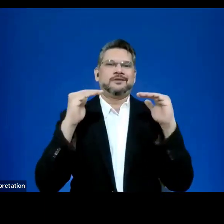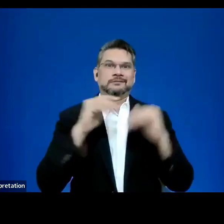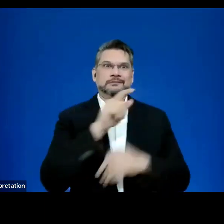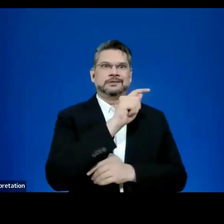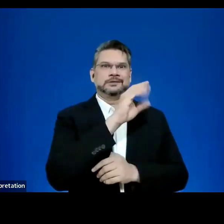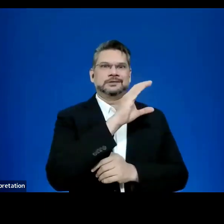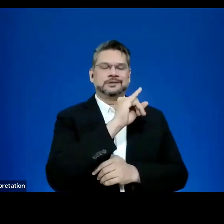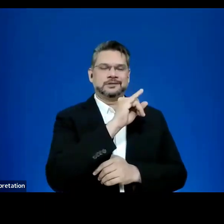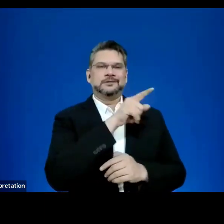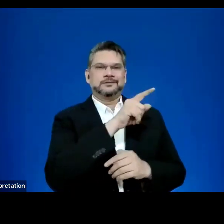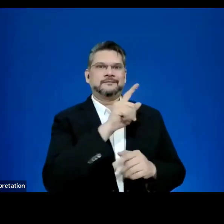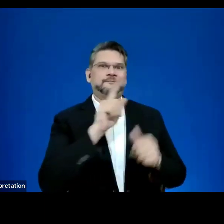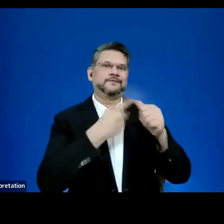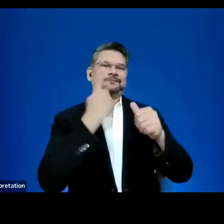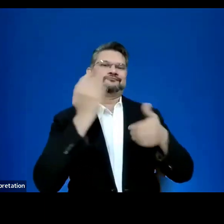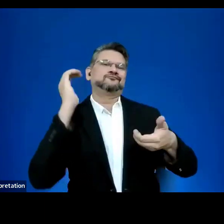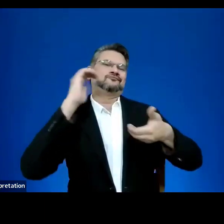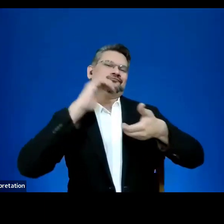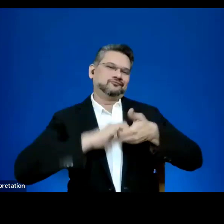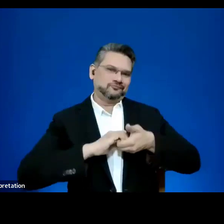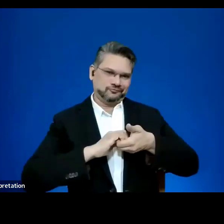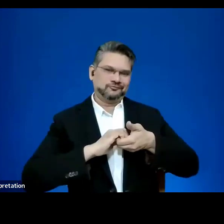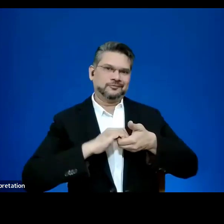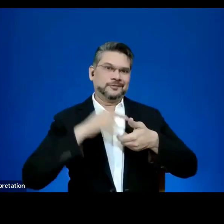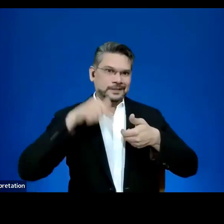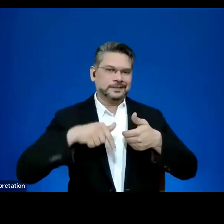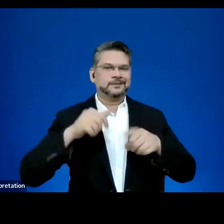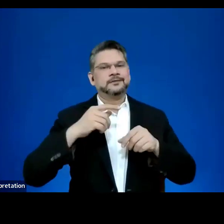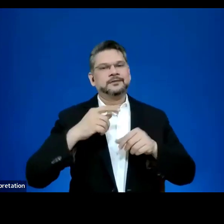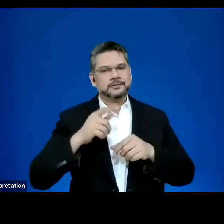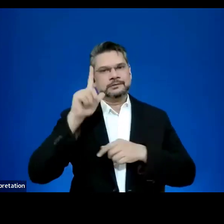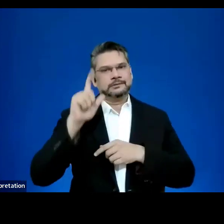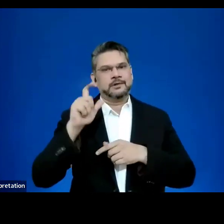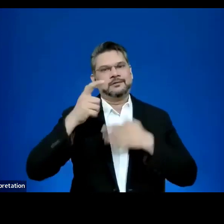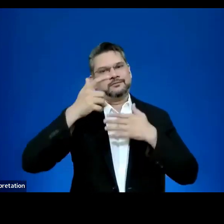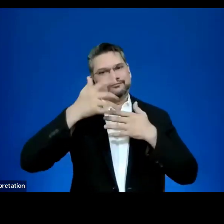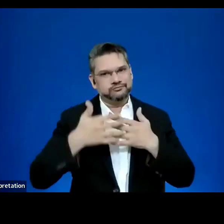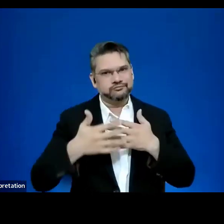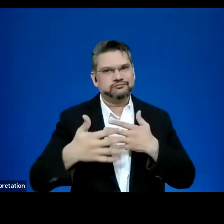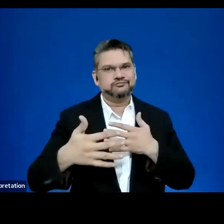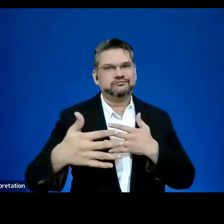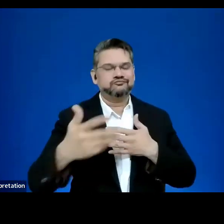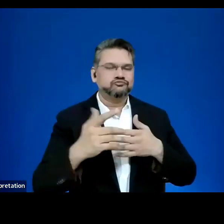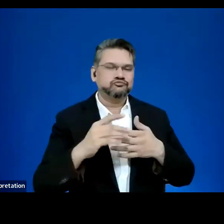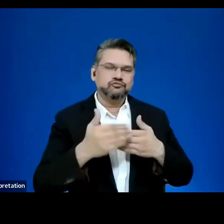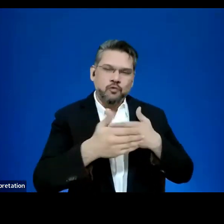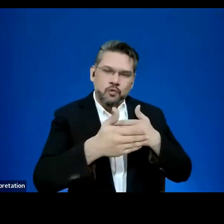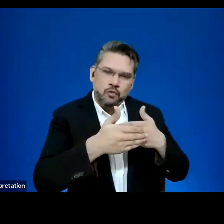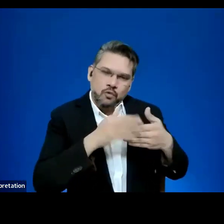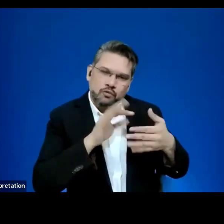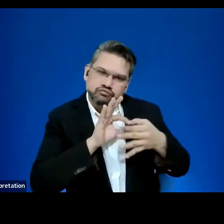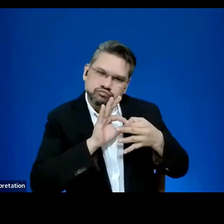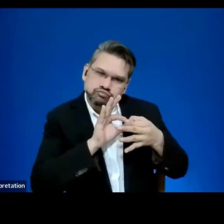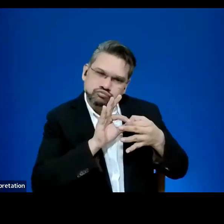于是他把我们的这个社群变成了国际性的这个 国际化的层